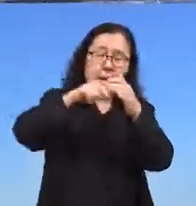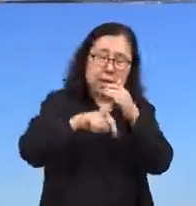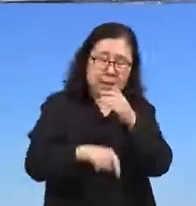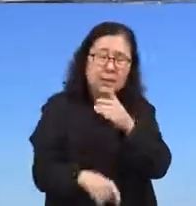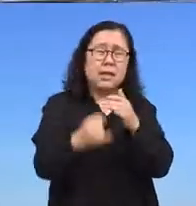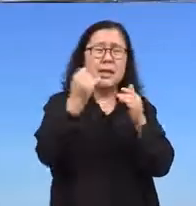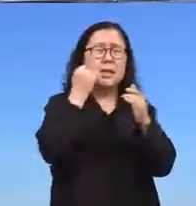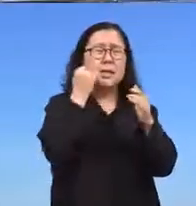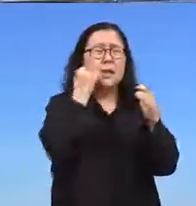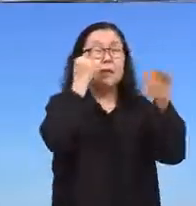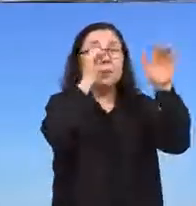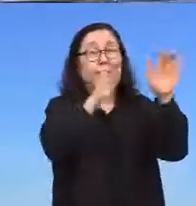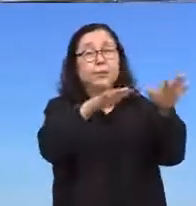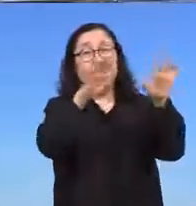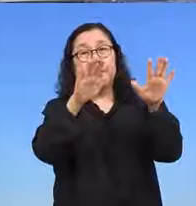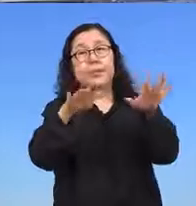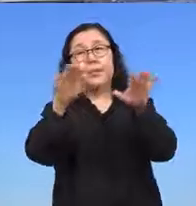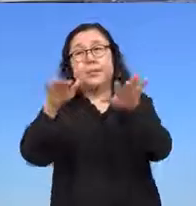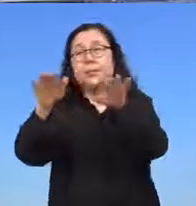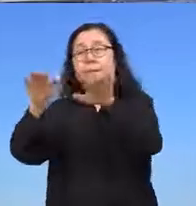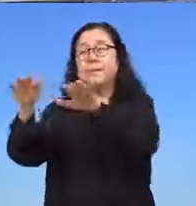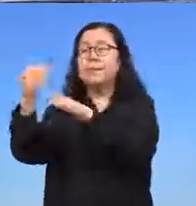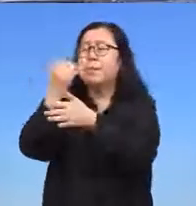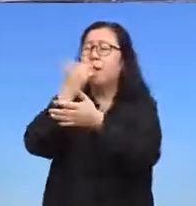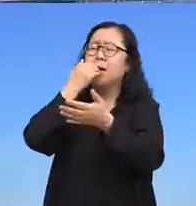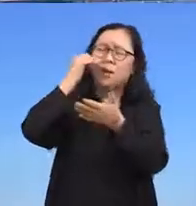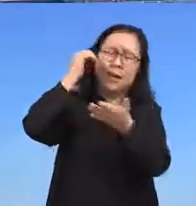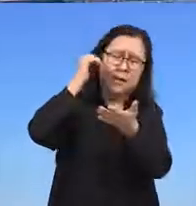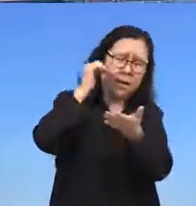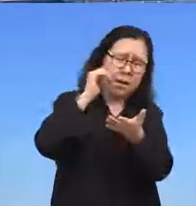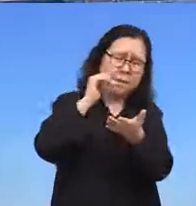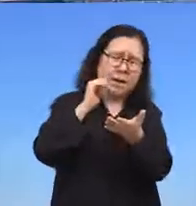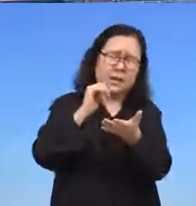이 깊은 바다가 반석이 되고,